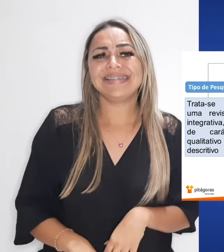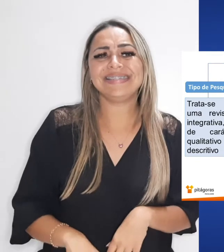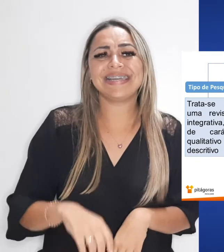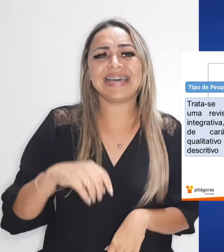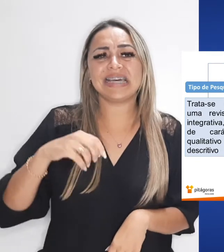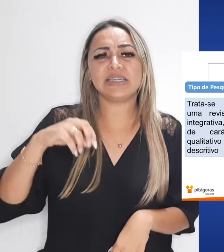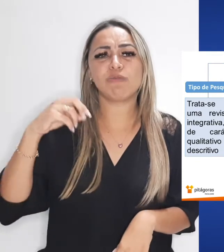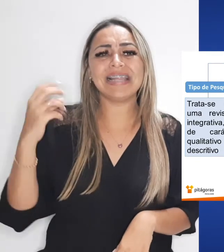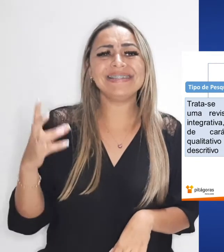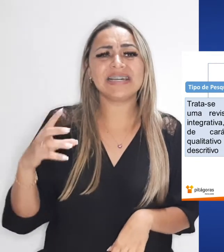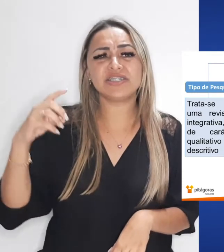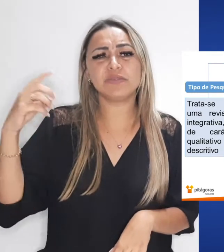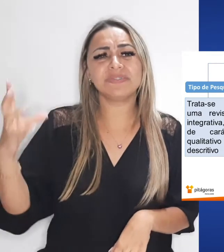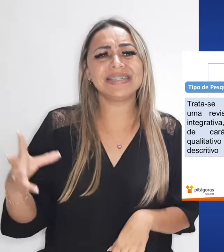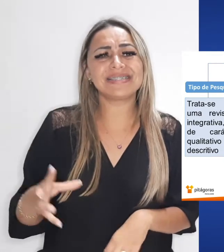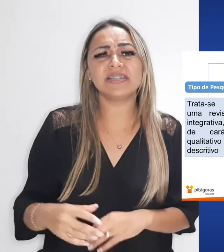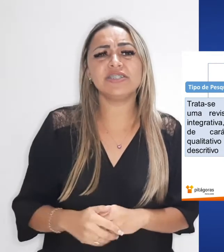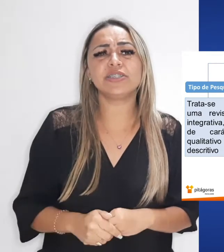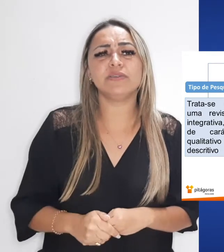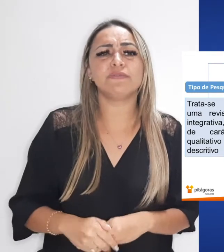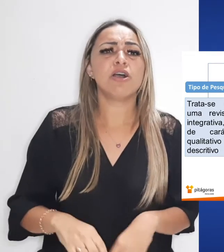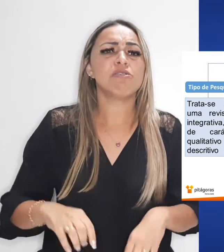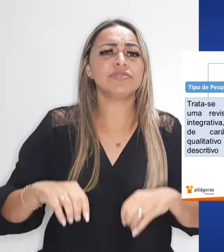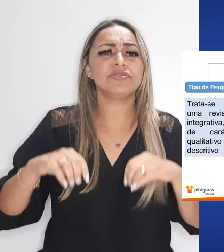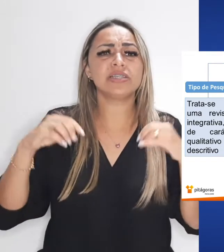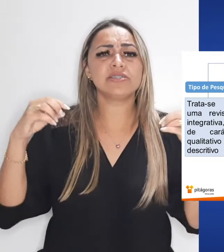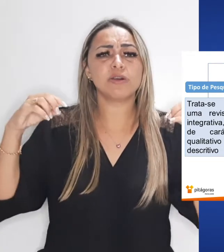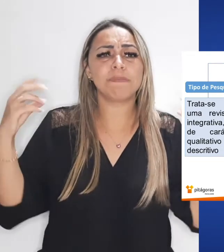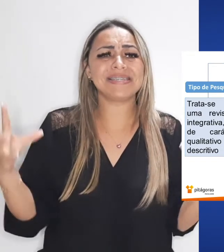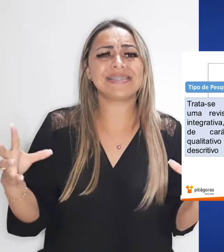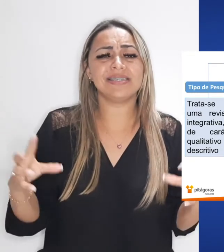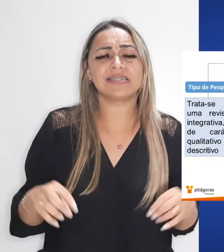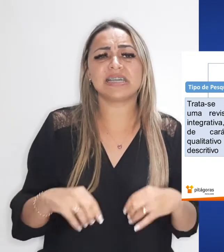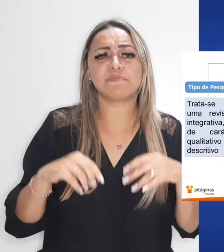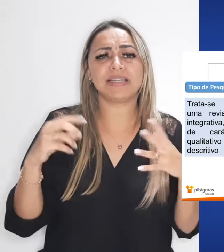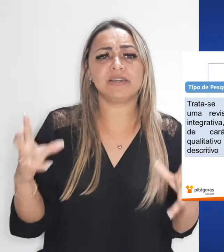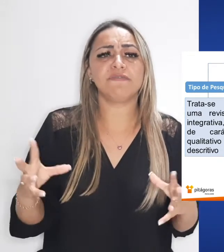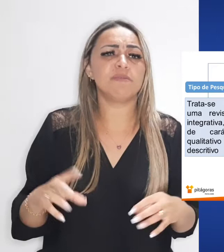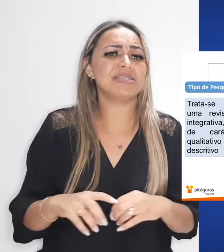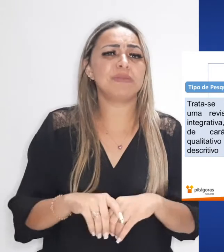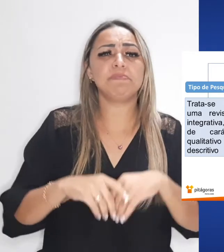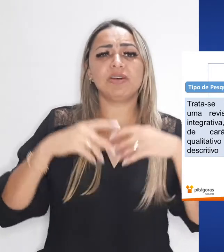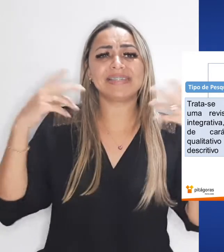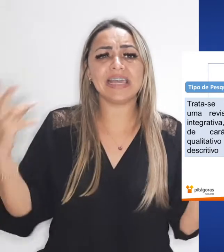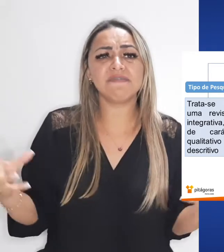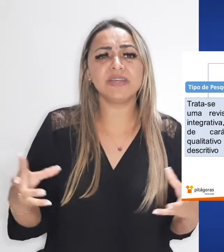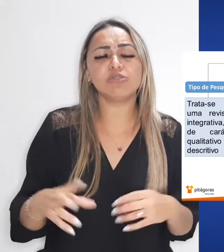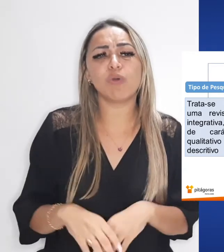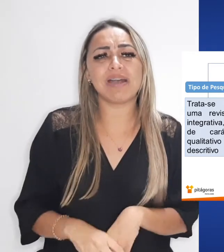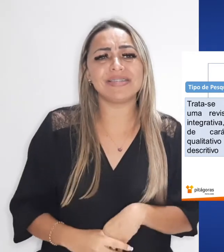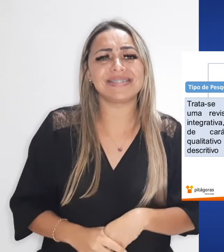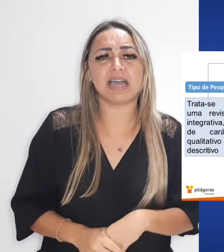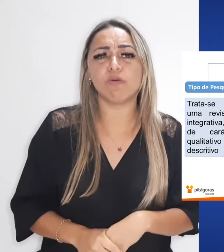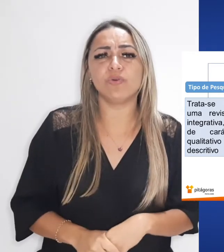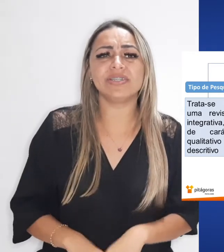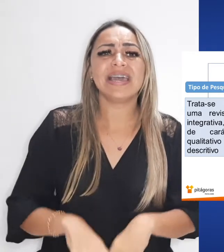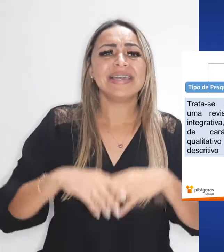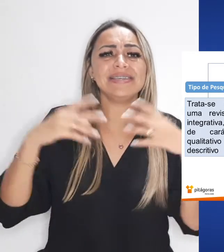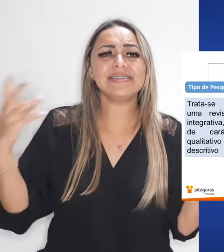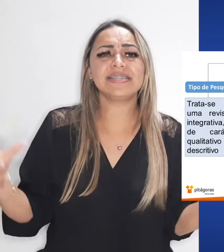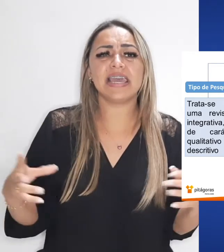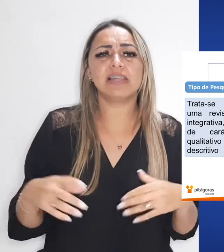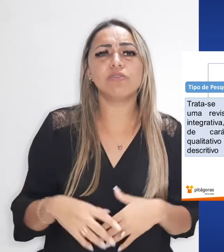integrativa de caráter qualitativo descritivo, onde utilizou pesquisa nas plataformas Biblioteca Virtual em